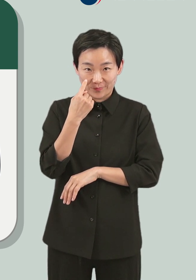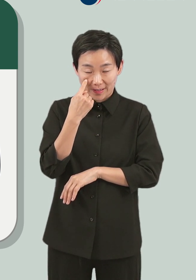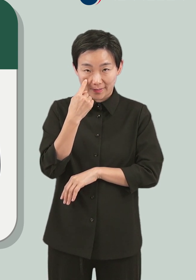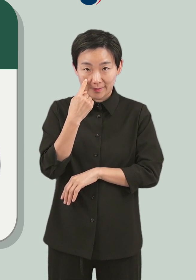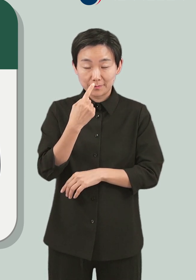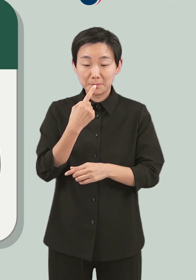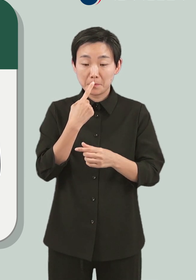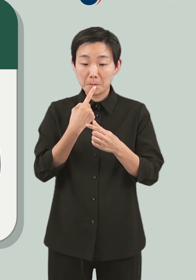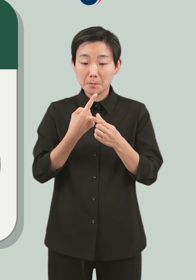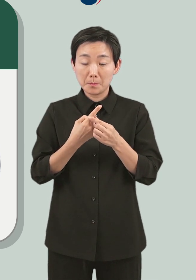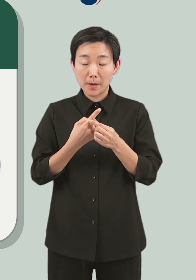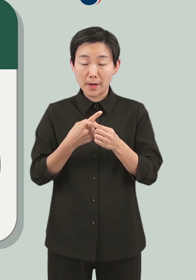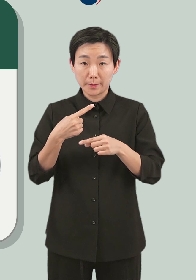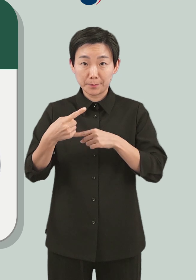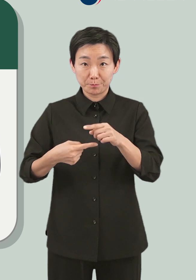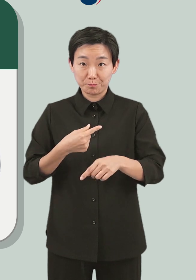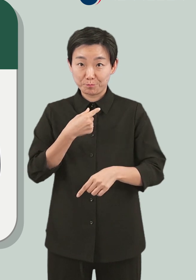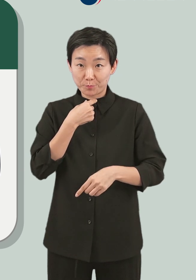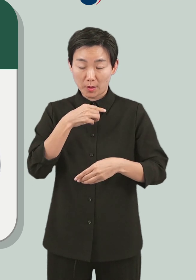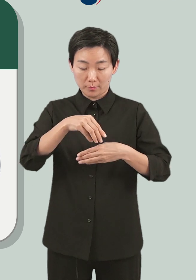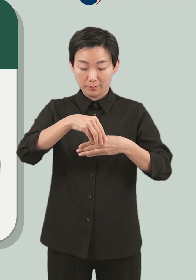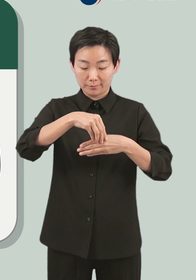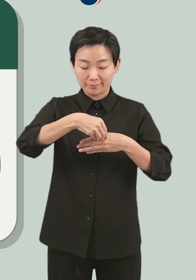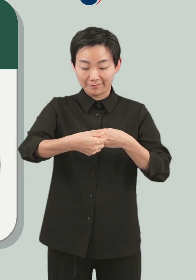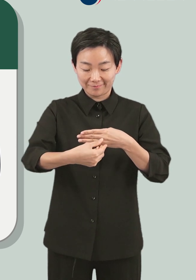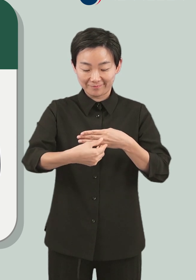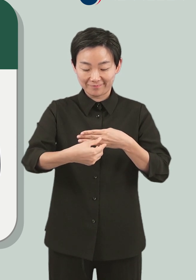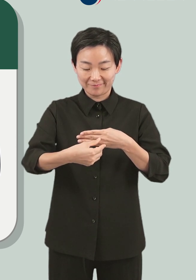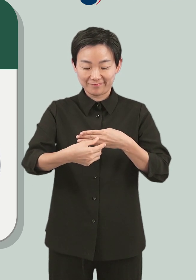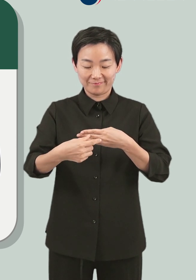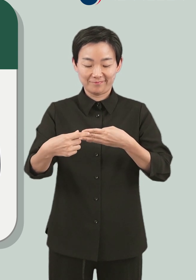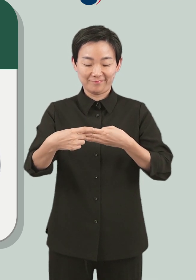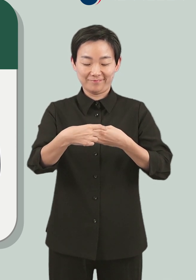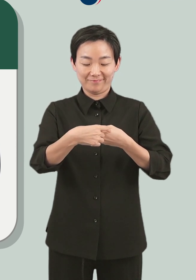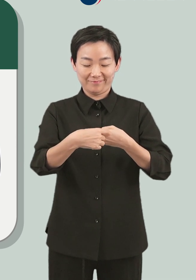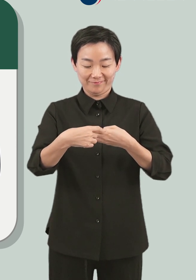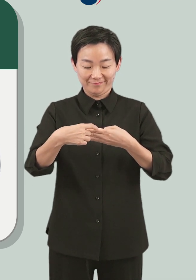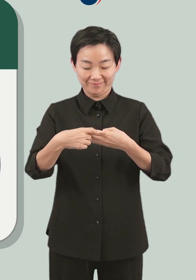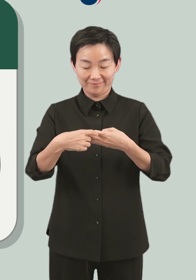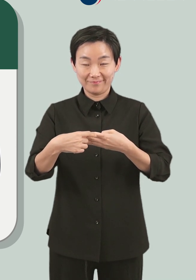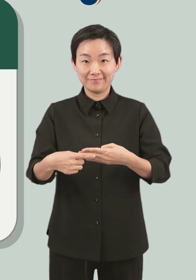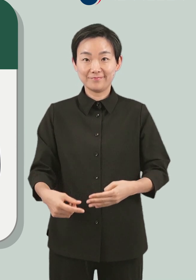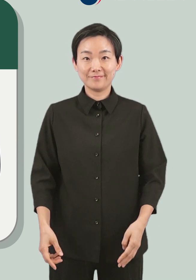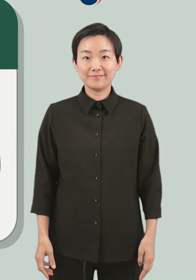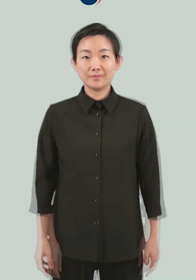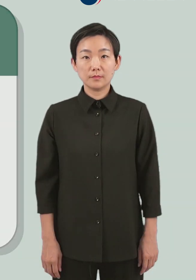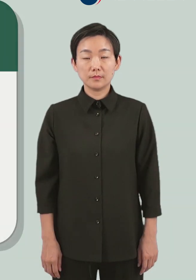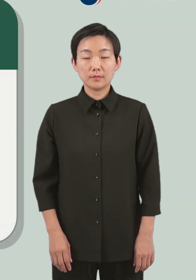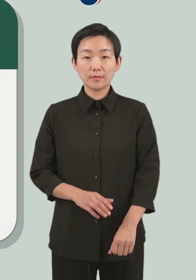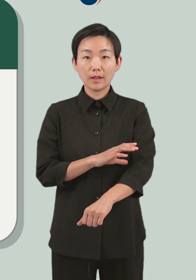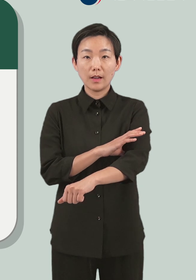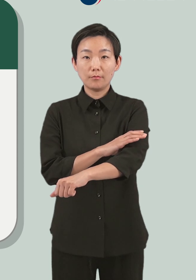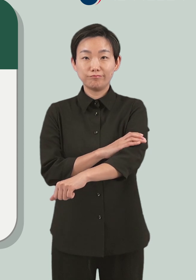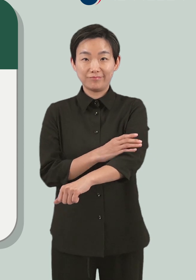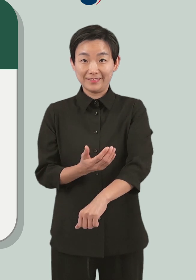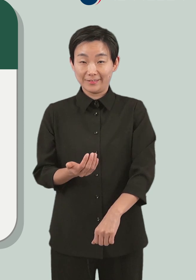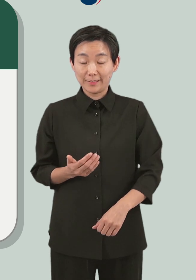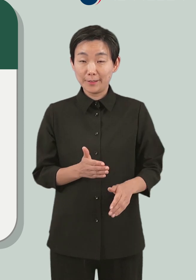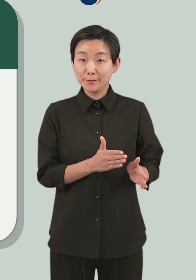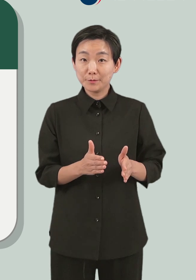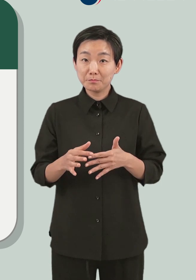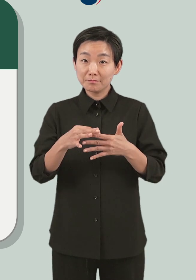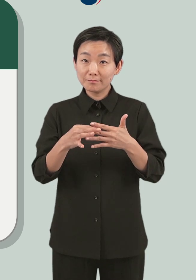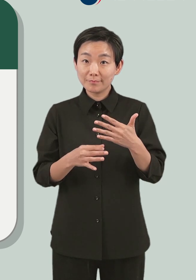화면이 있습니다. 조작부 뒷면에는 건전지를 넣는 부분이 있어 손쉽게 교체할 수 있습니다.